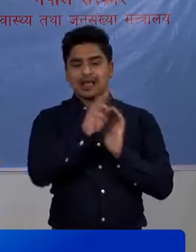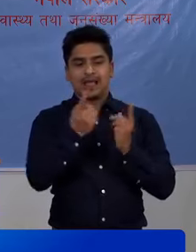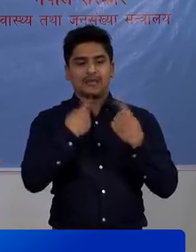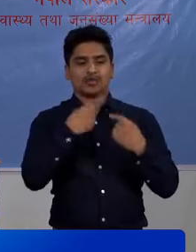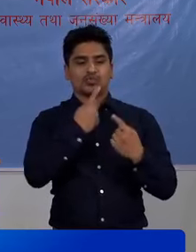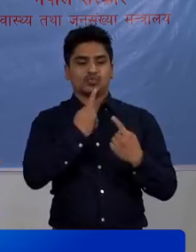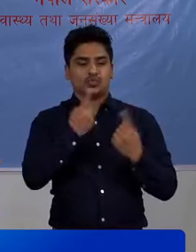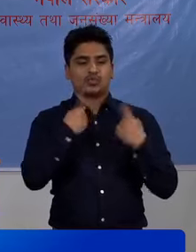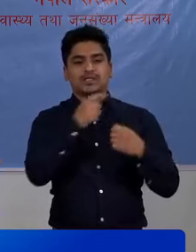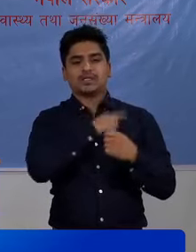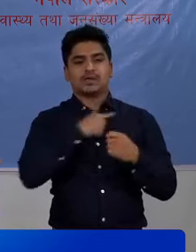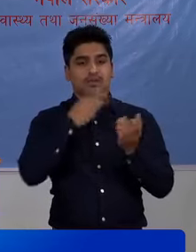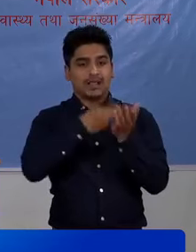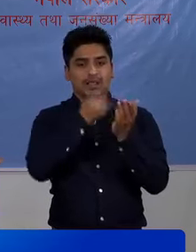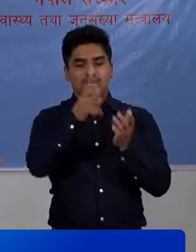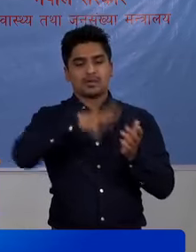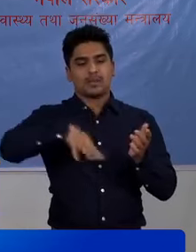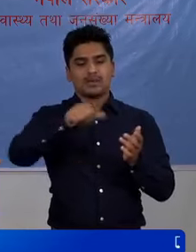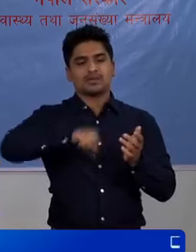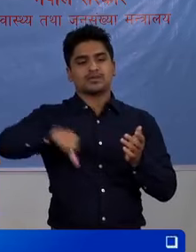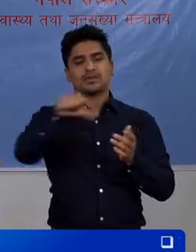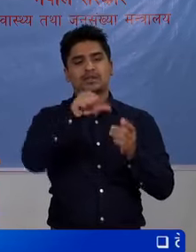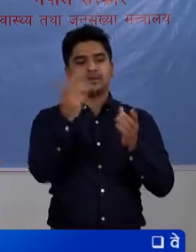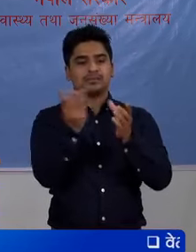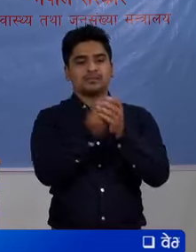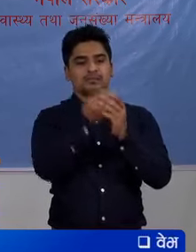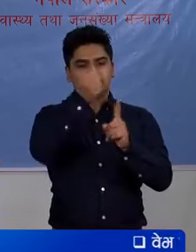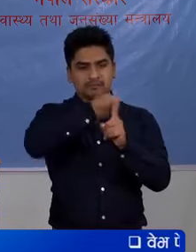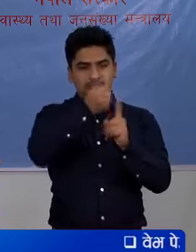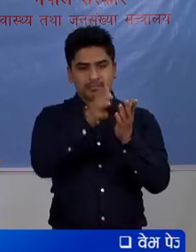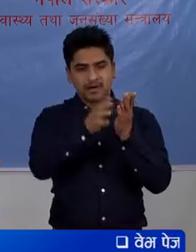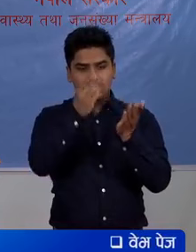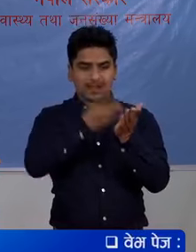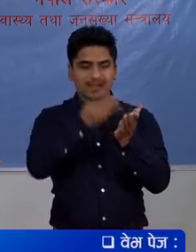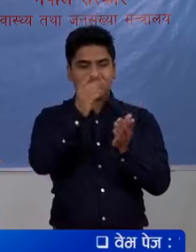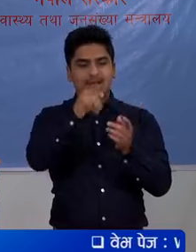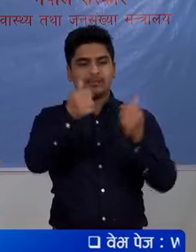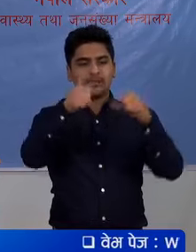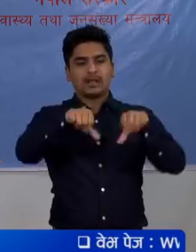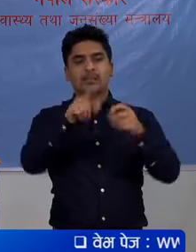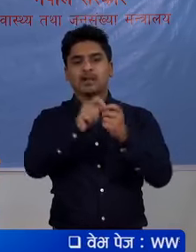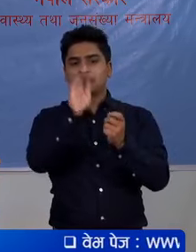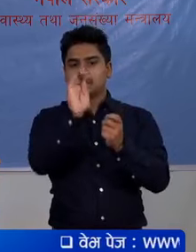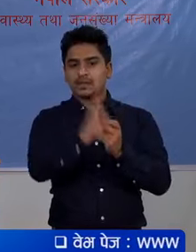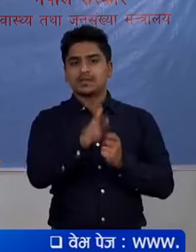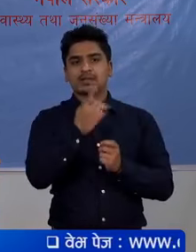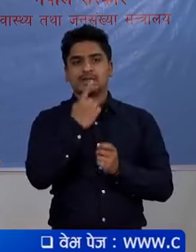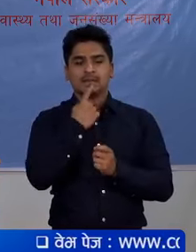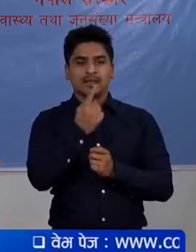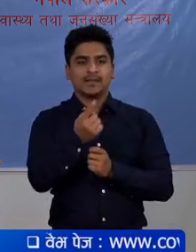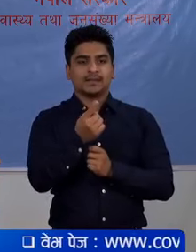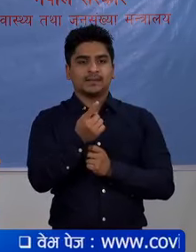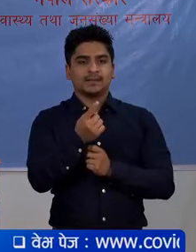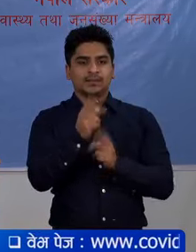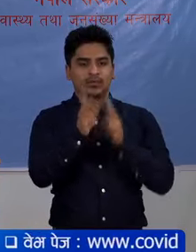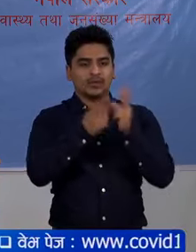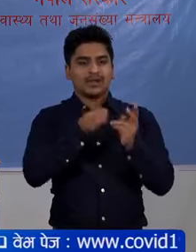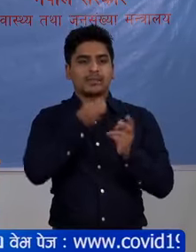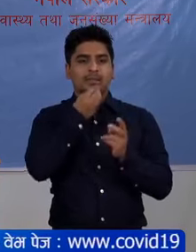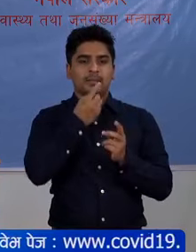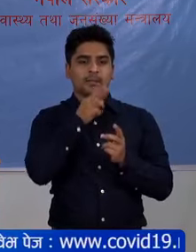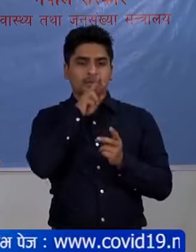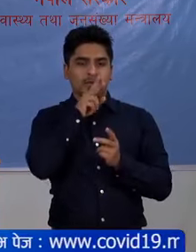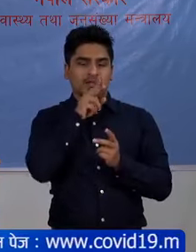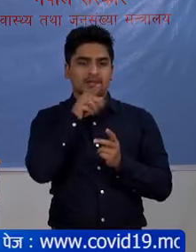स्वास्ते कर्वी माध् पराजित गर्न सकीन चाव भन्ने कुरा वेकता